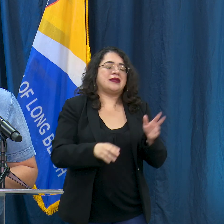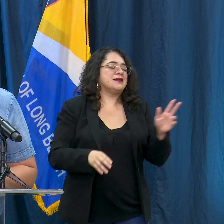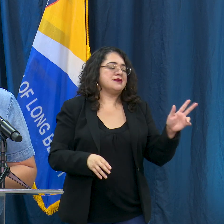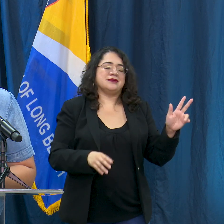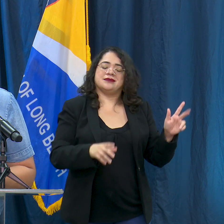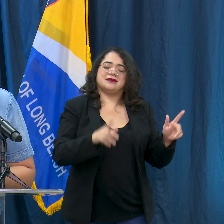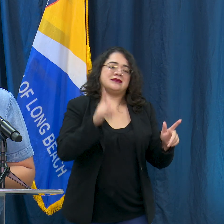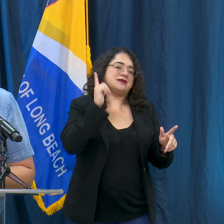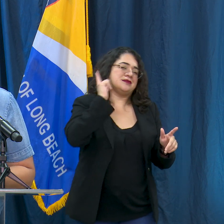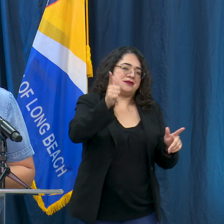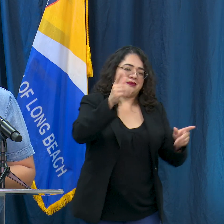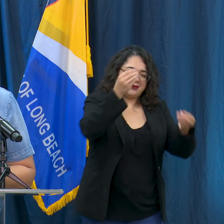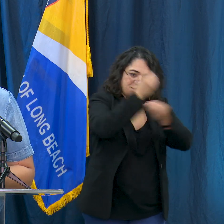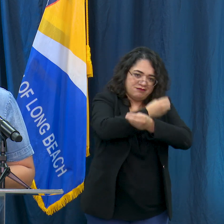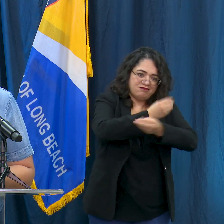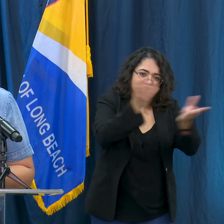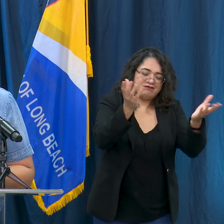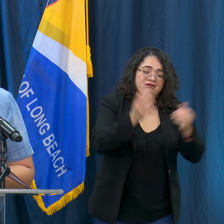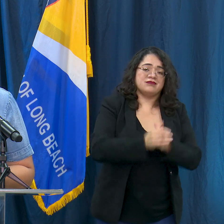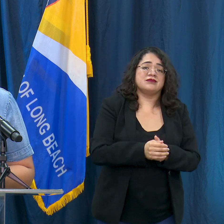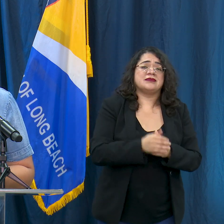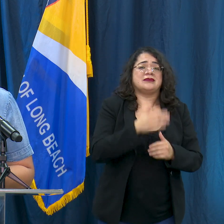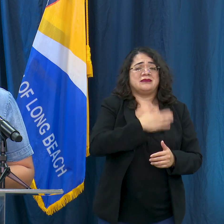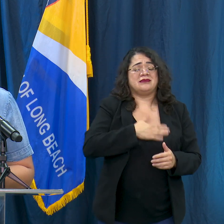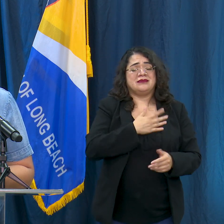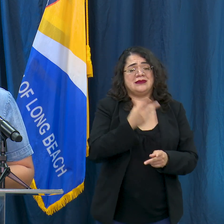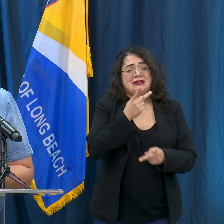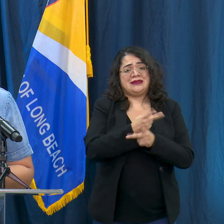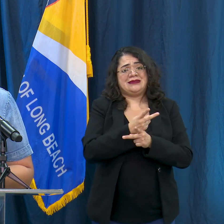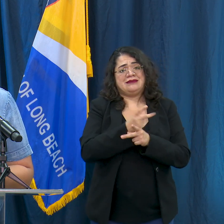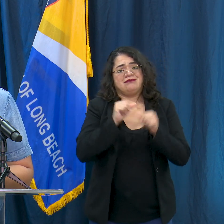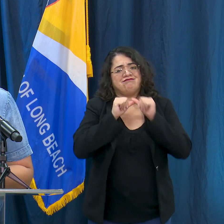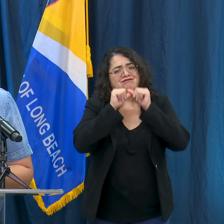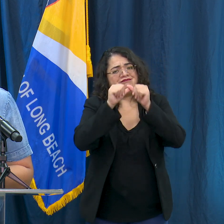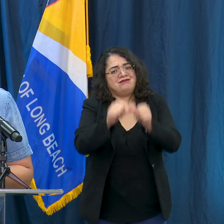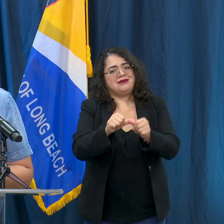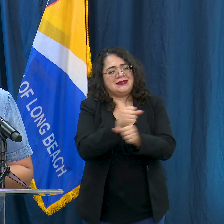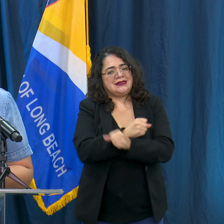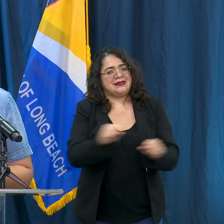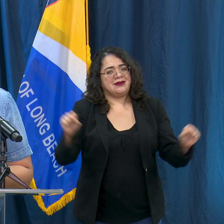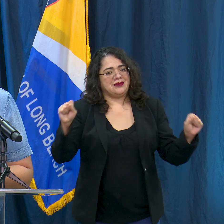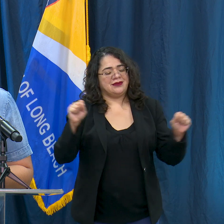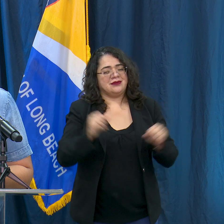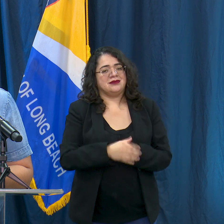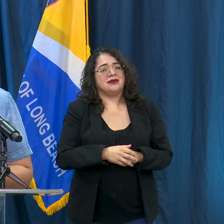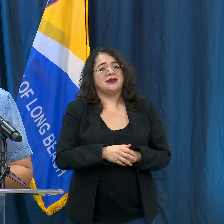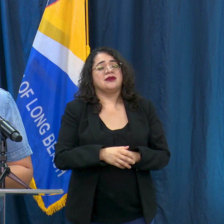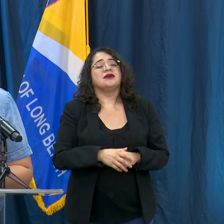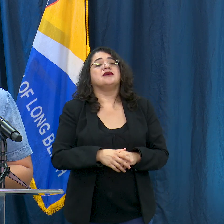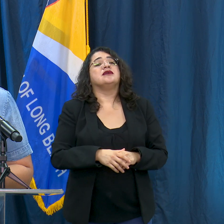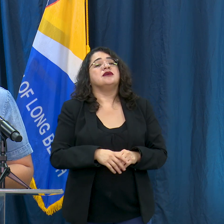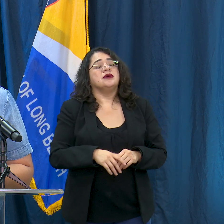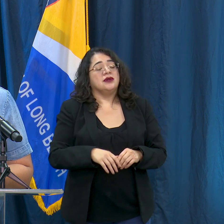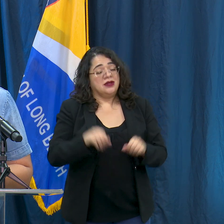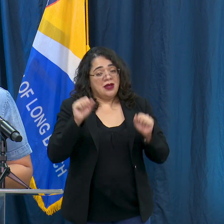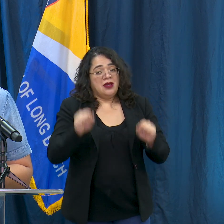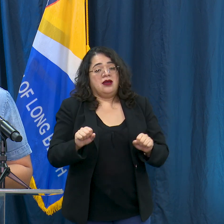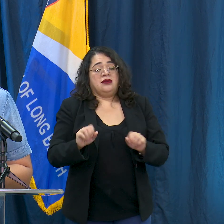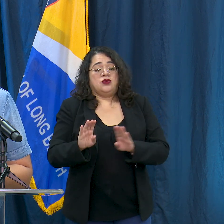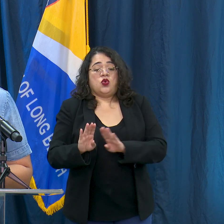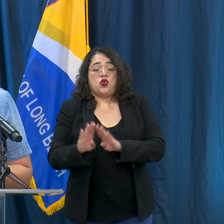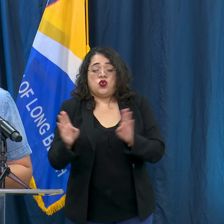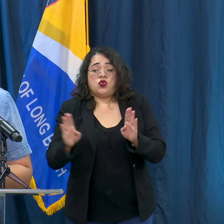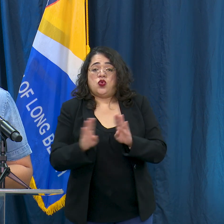Recordarles que tener mucho cuidado, como hemos dicho antes, que podemos reabrir lentamente